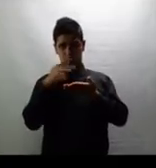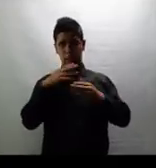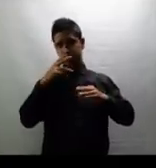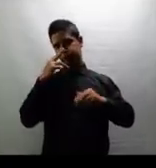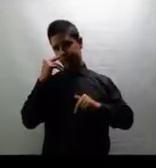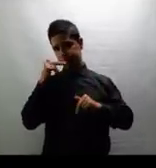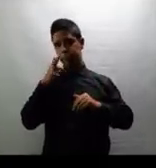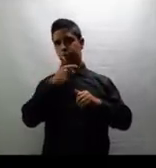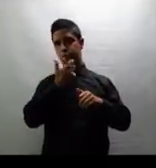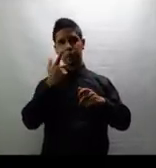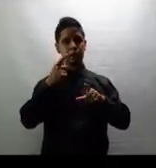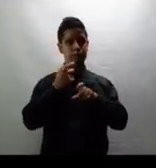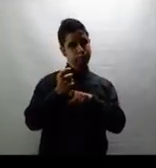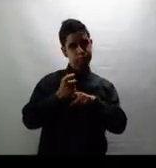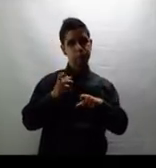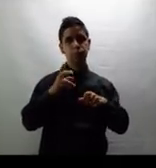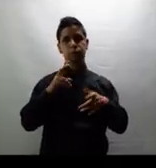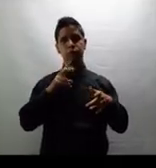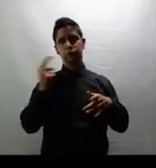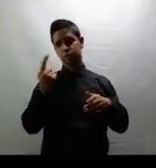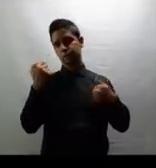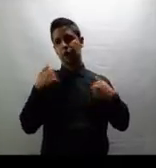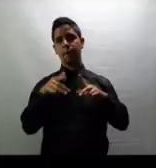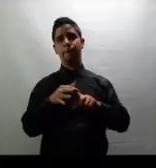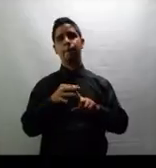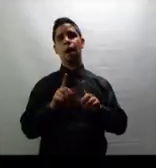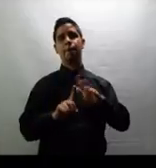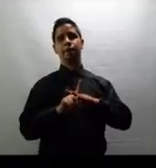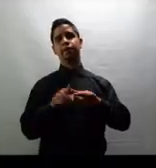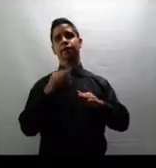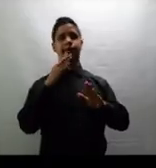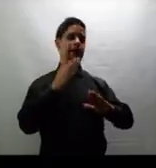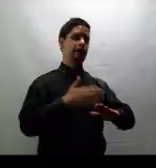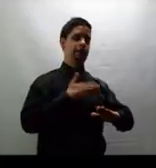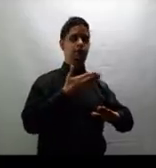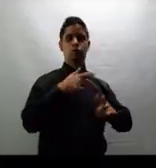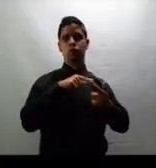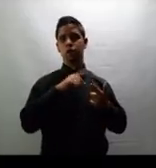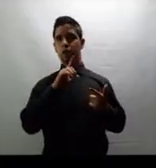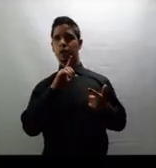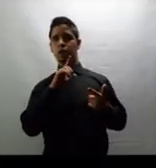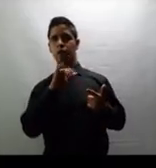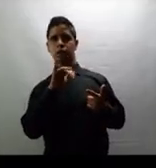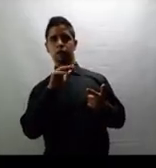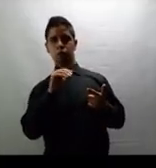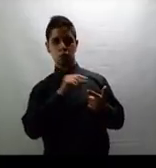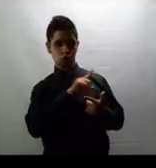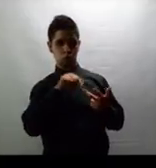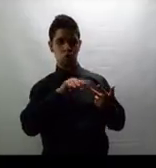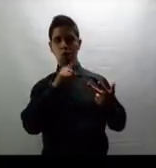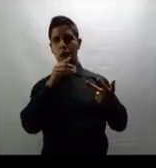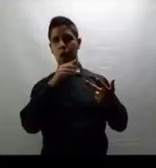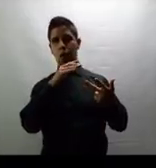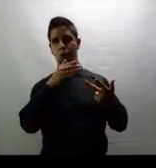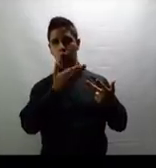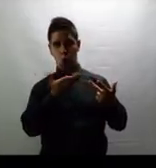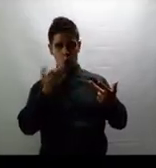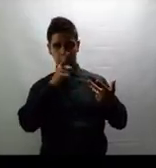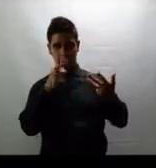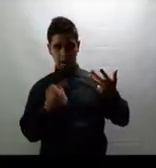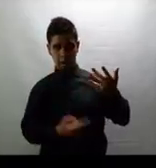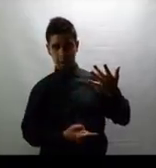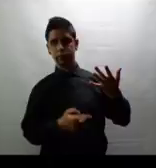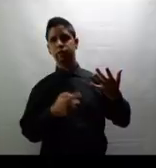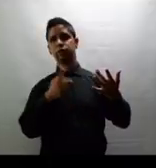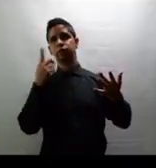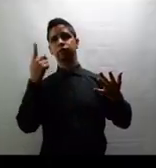y siempre hay por ejemplo canciones ahí este disco hay mucho material que lo que hace es